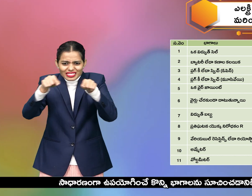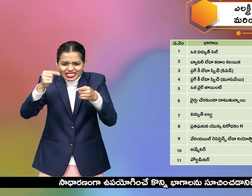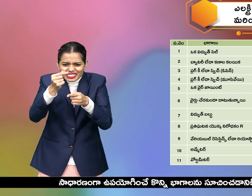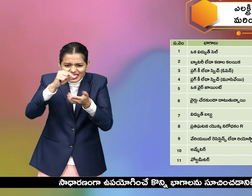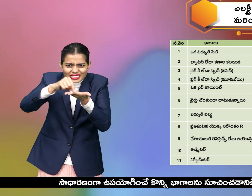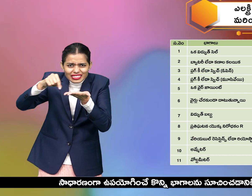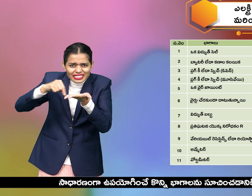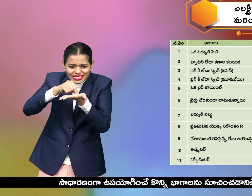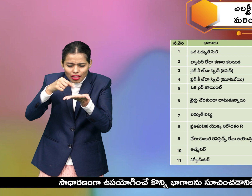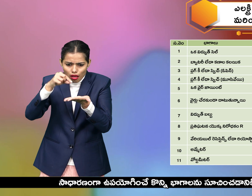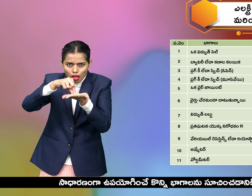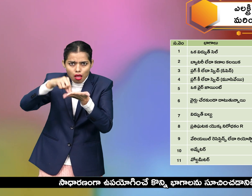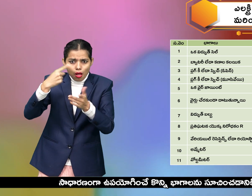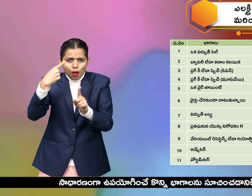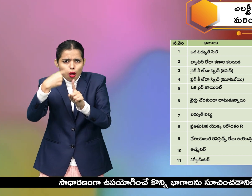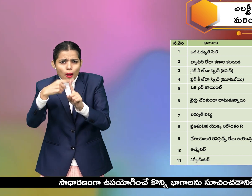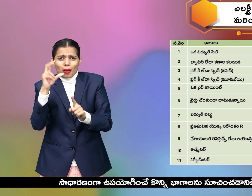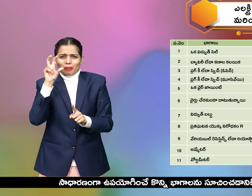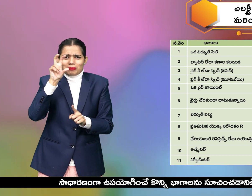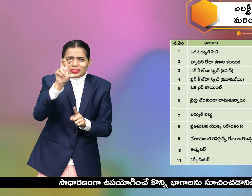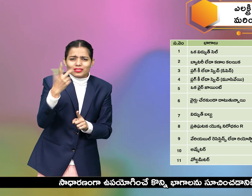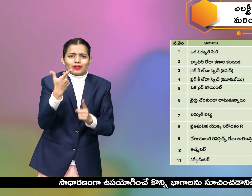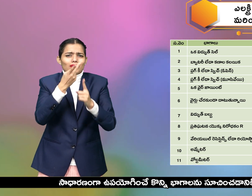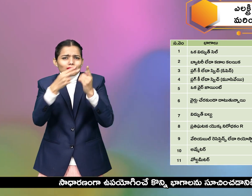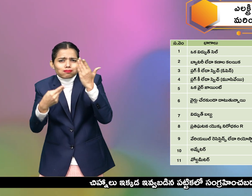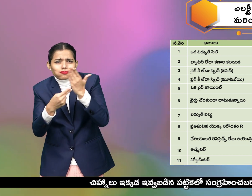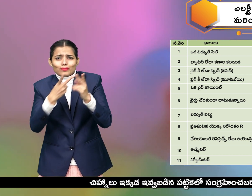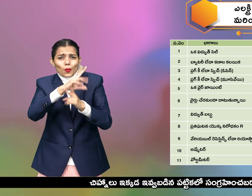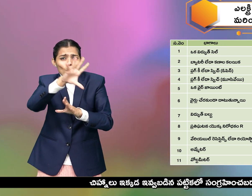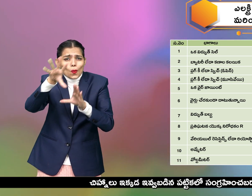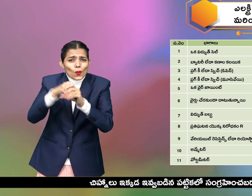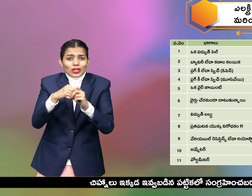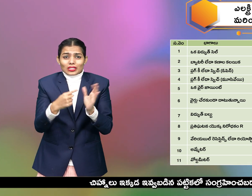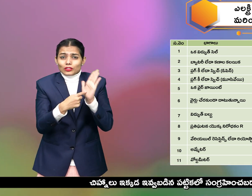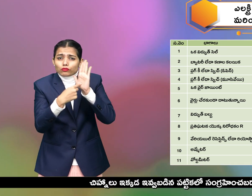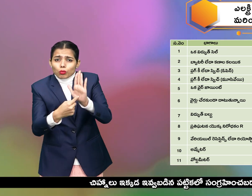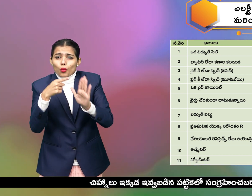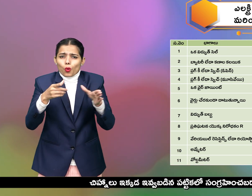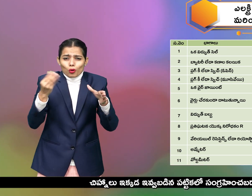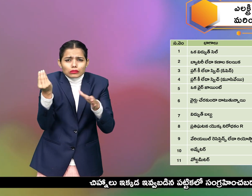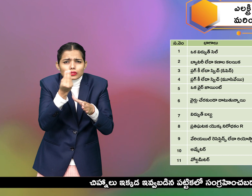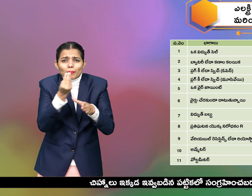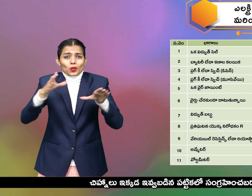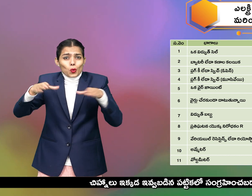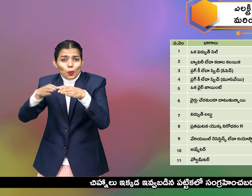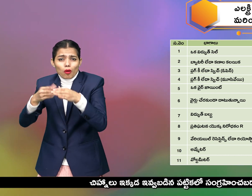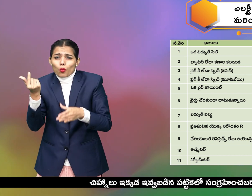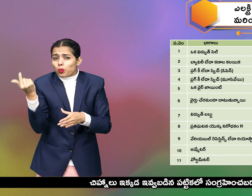సాధారణంగా ఉపయోగించే కొన్ని భాగాలను సూచించడానికి ఉపయోగించే చిహ్నాలు ఇక్కడ ఇవ్వబడిన